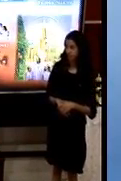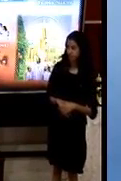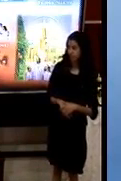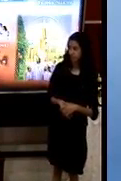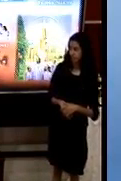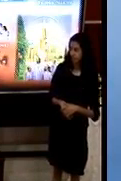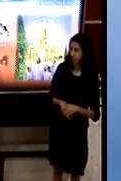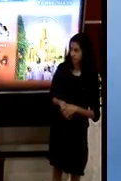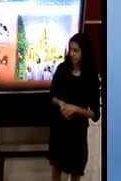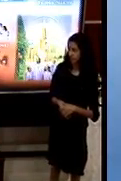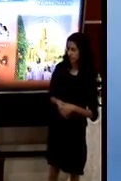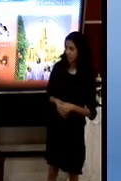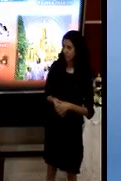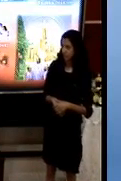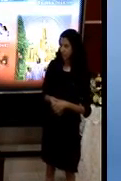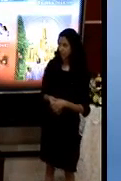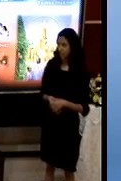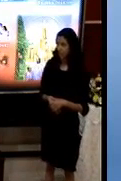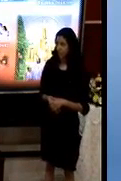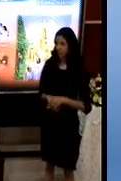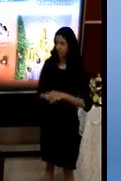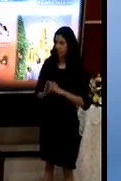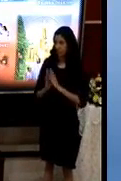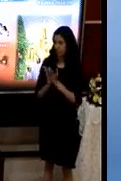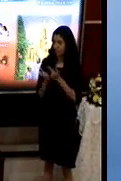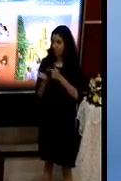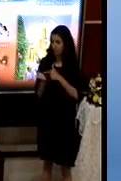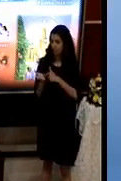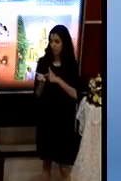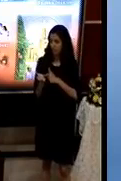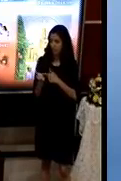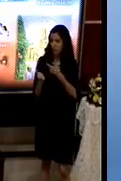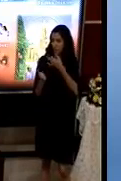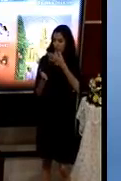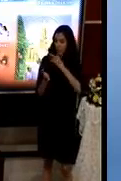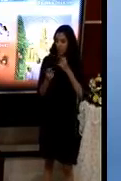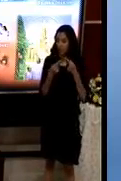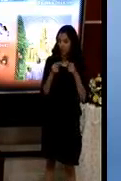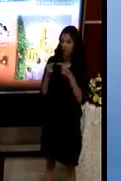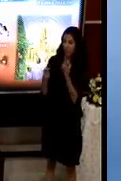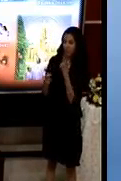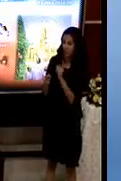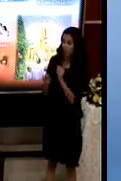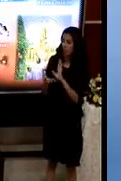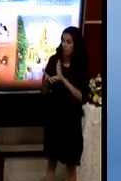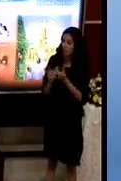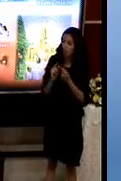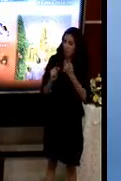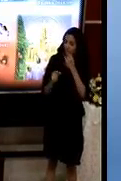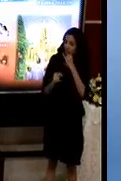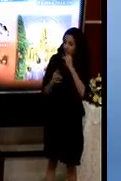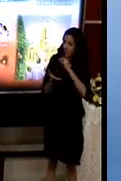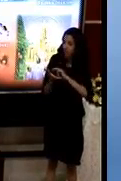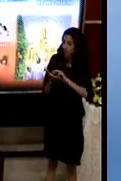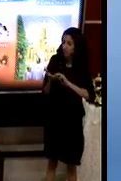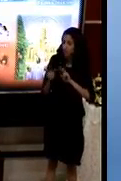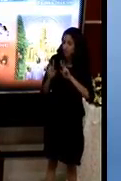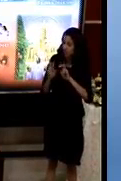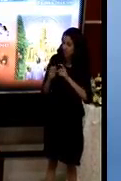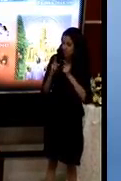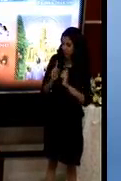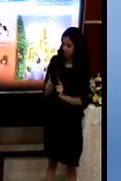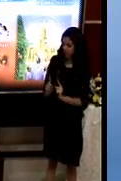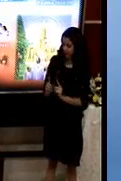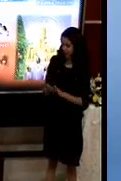73. ¿Vieron? El contenido es el mismo, solamente que las hojas son más chicas, las letras son más grandes, más chicas, y no concuerdan.